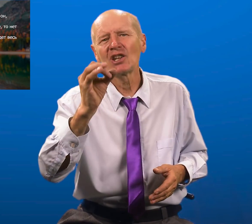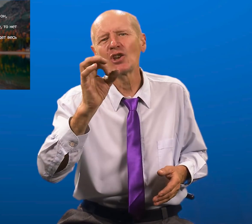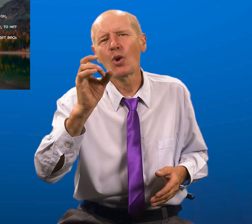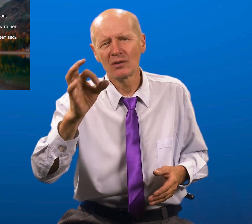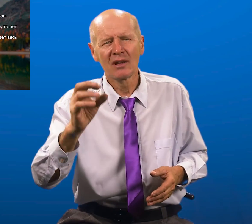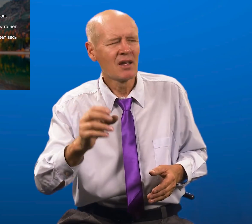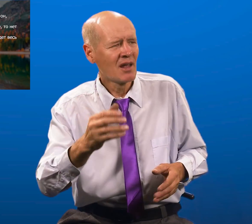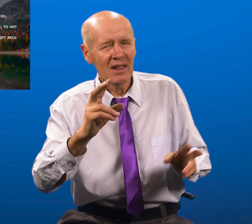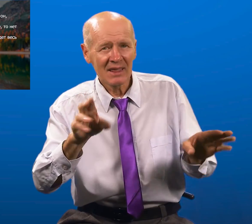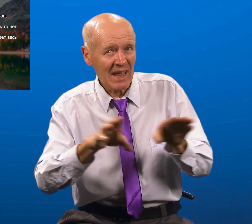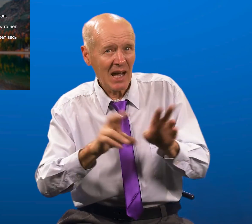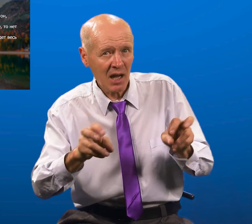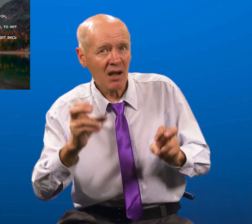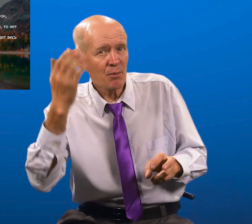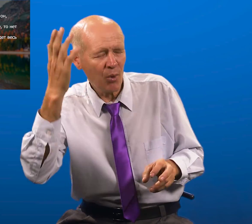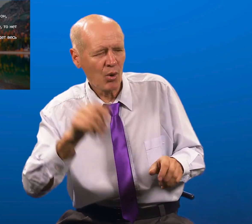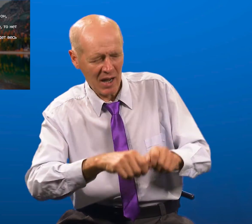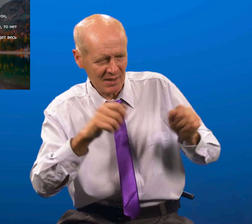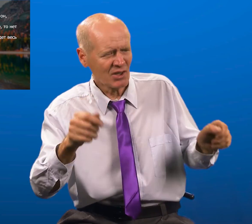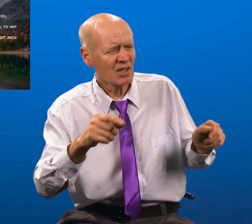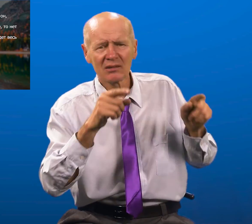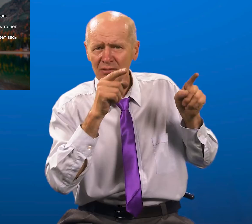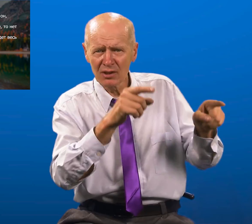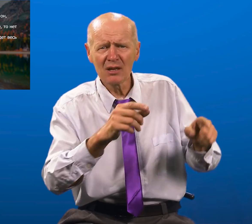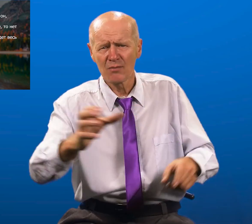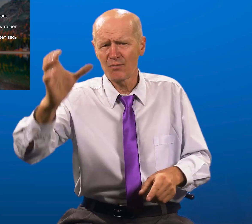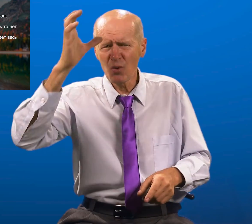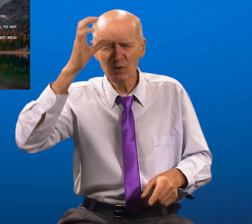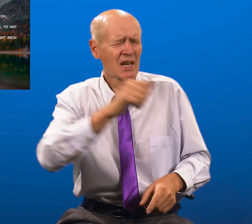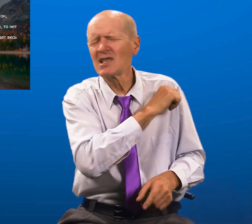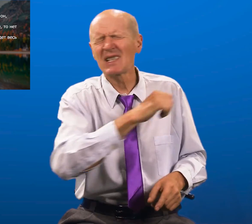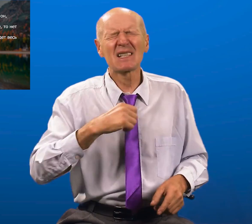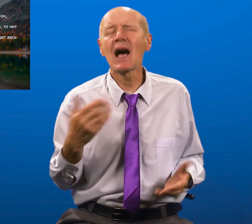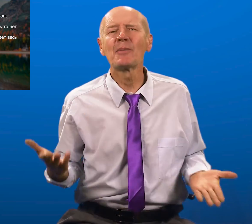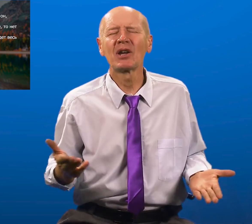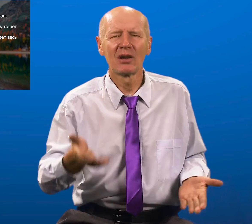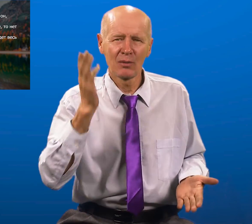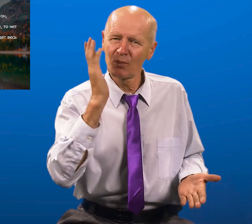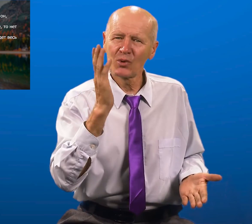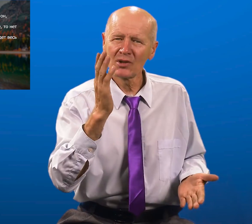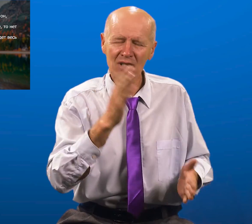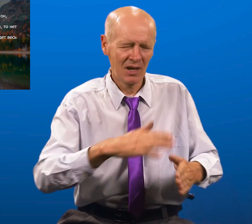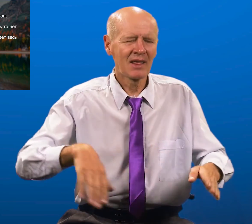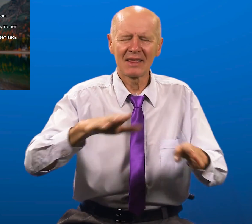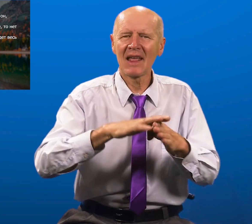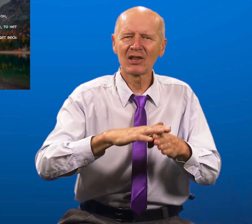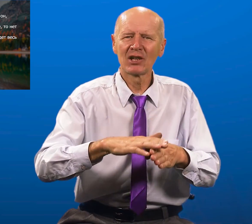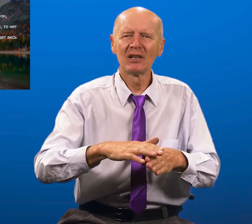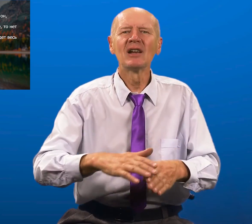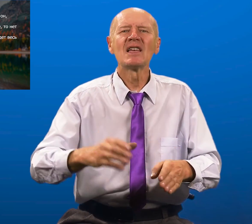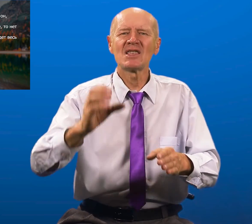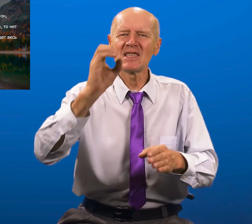Бог открыл тебе все сие, то нет столь разумного и мудрого, как ты. Ты будешь над домом